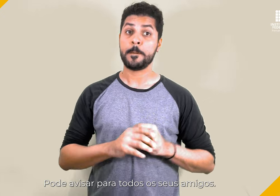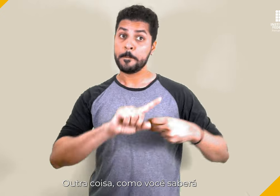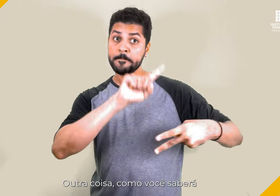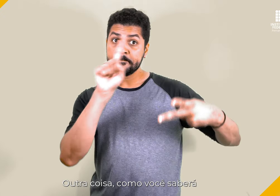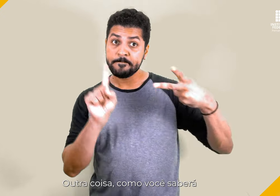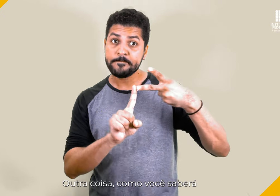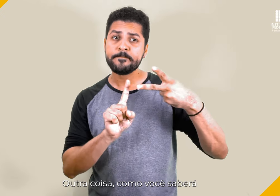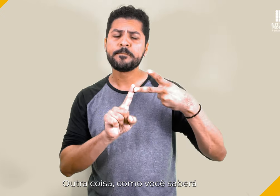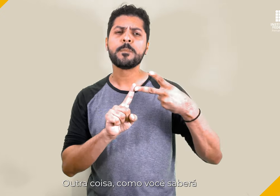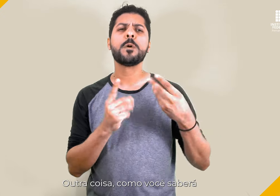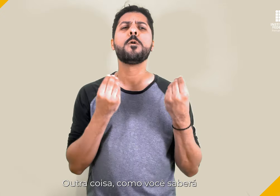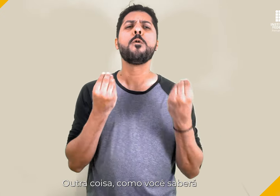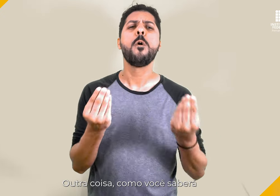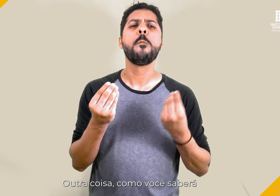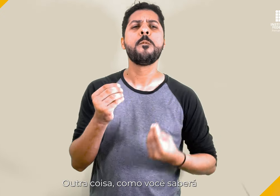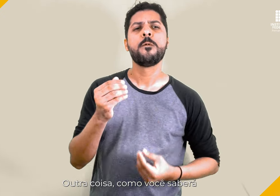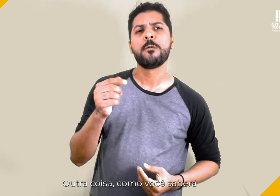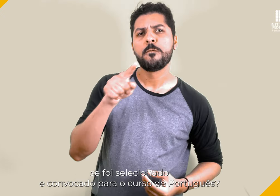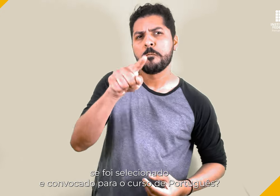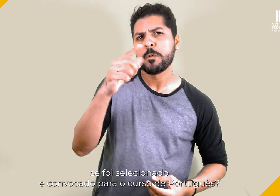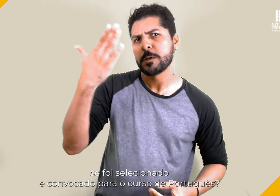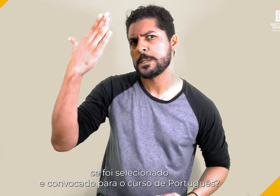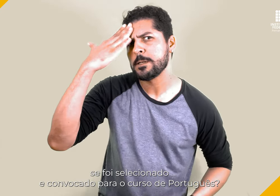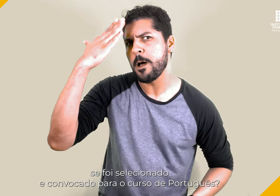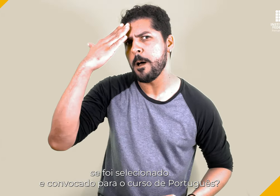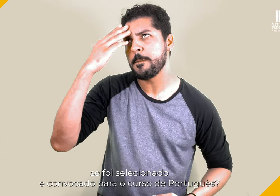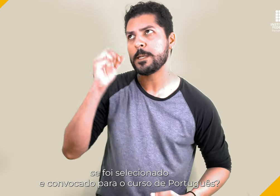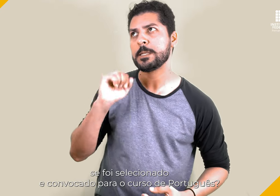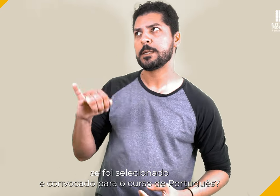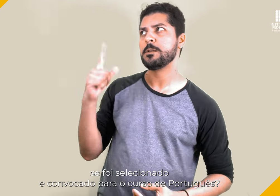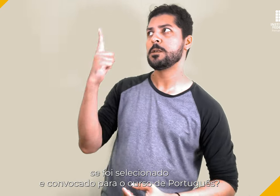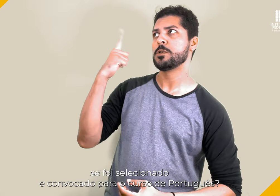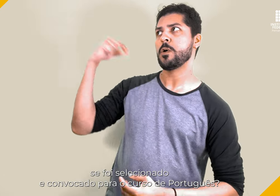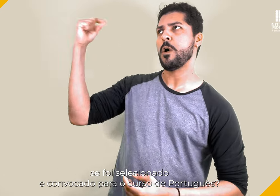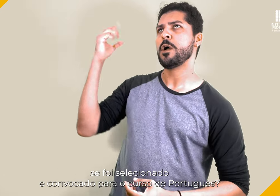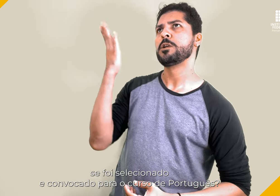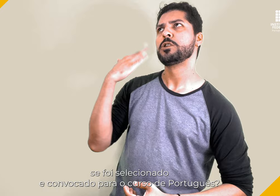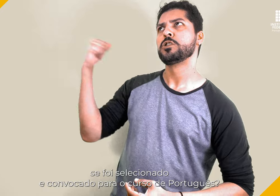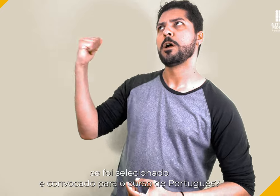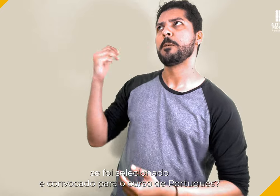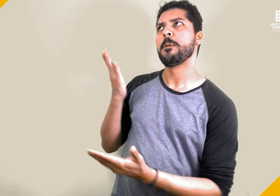Outra coisa! Como você saberá se foi selecionado e convocado para o curso de português?